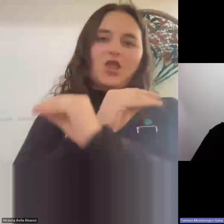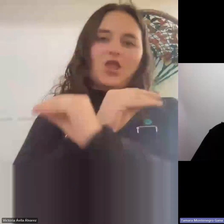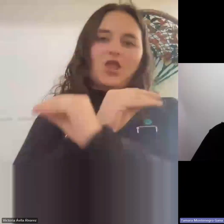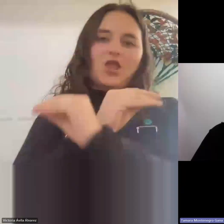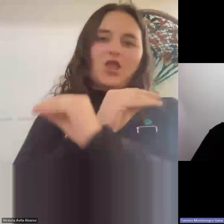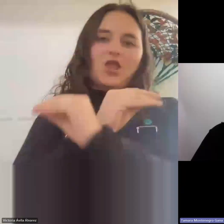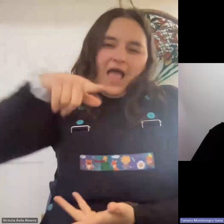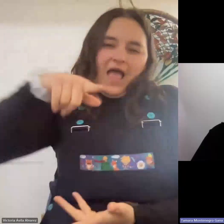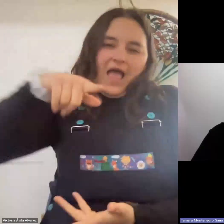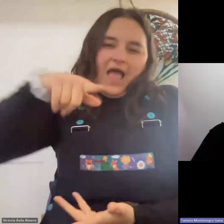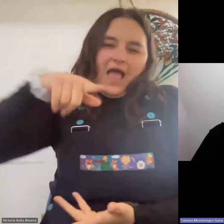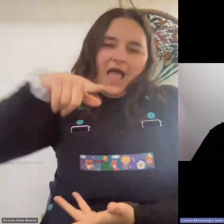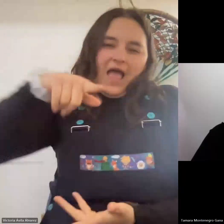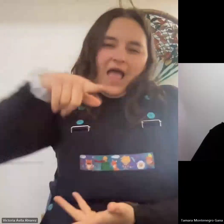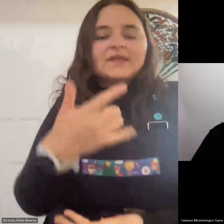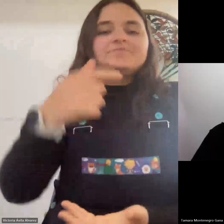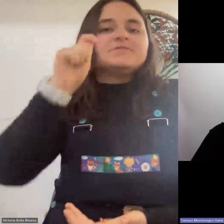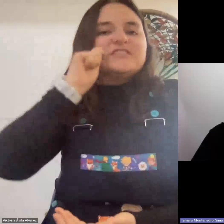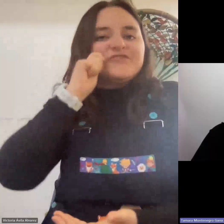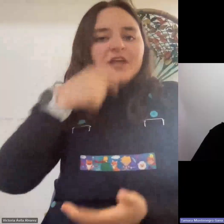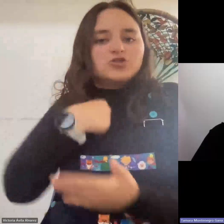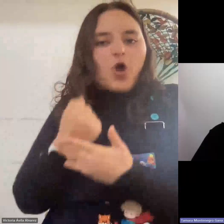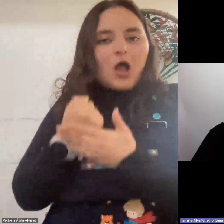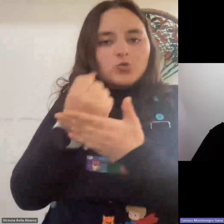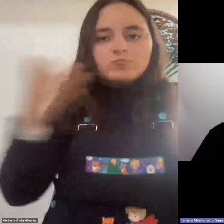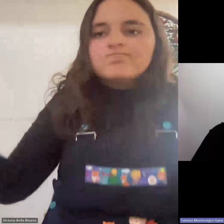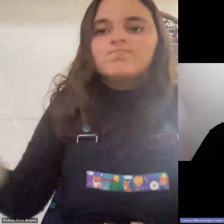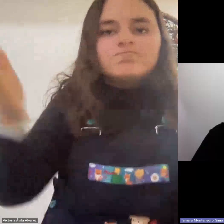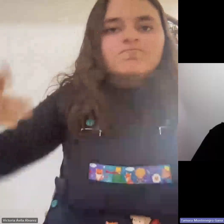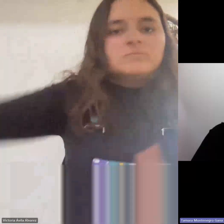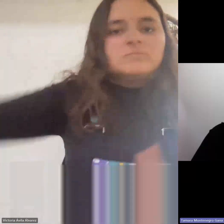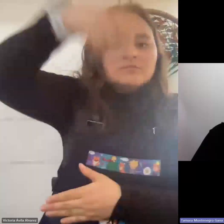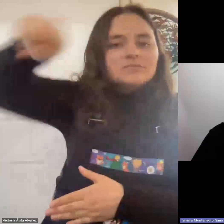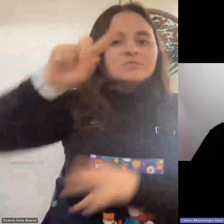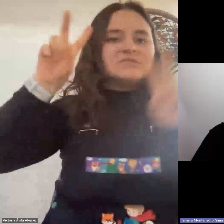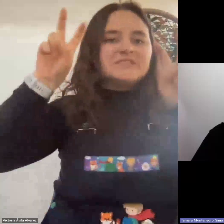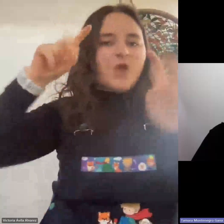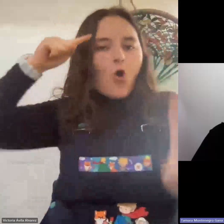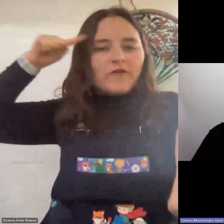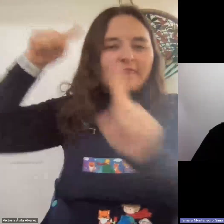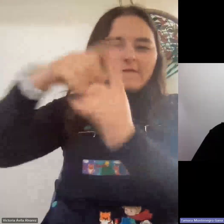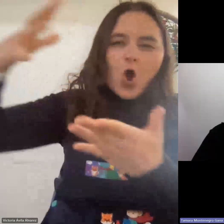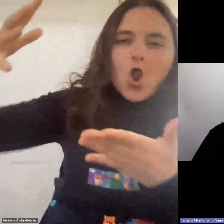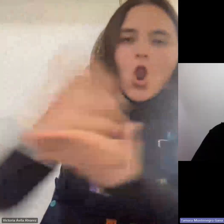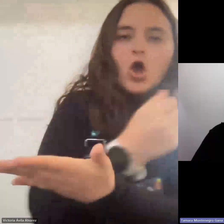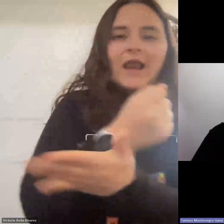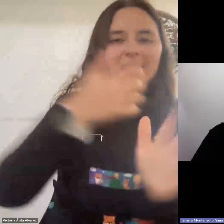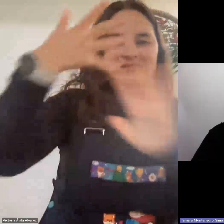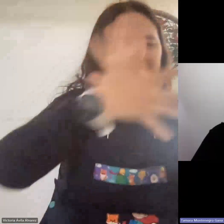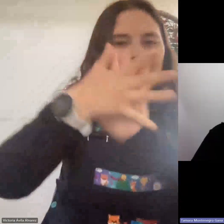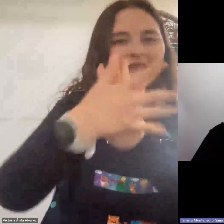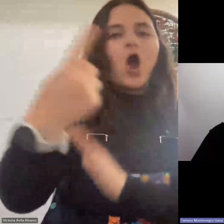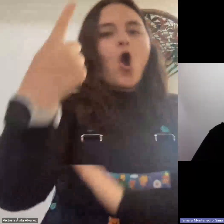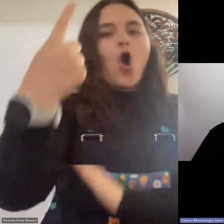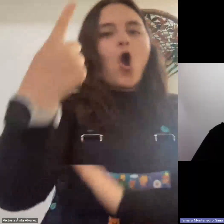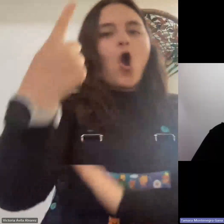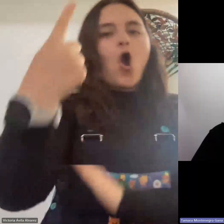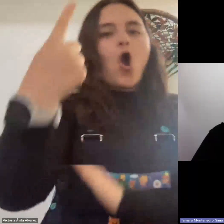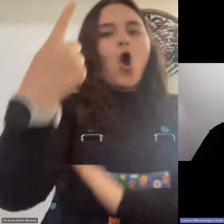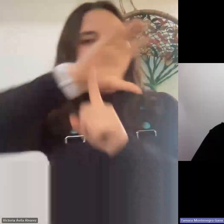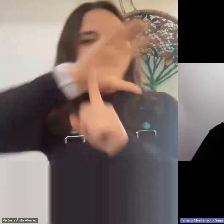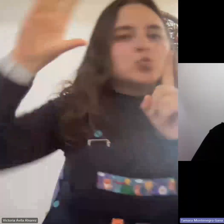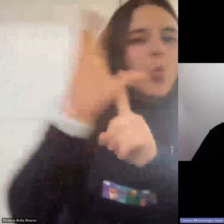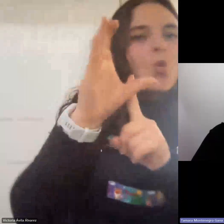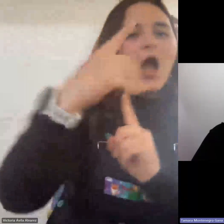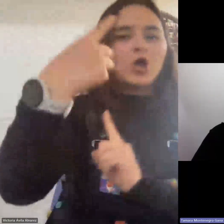Entonces ese es como mi rol. Eso es lo que yo hago, que se Como puedan pedagogía desarrollar sorda. y ayudarles con el objetivo de que